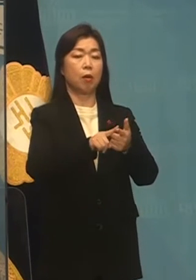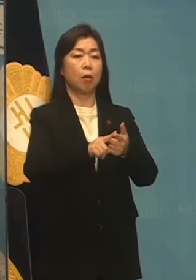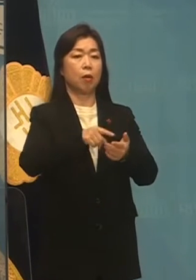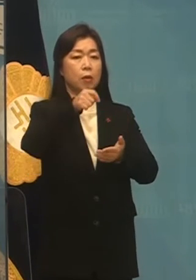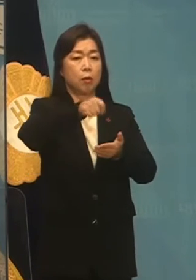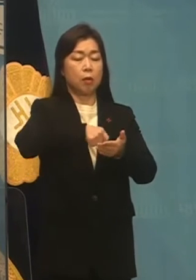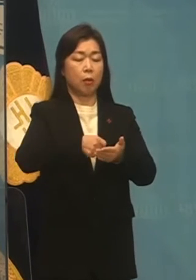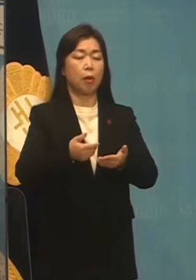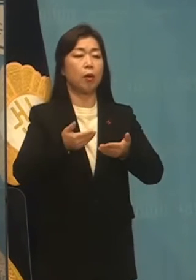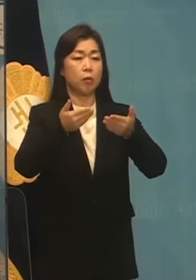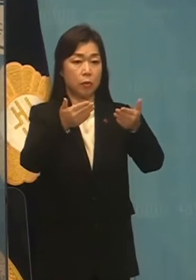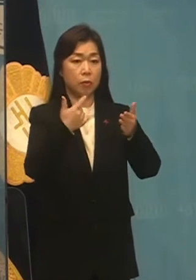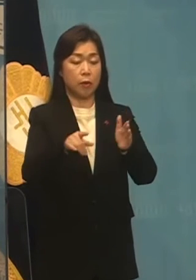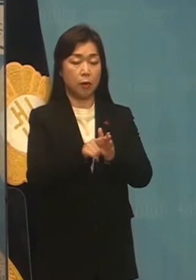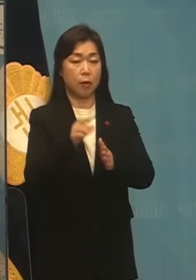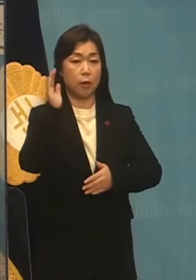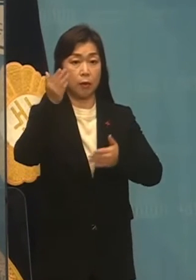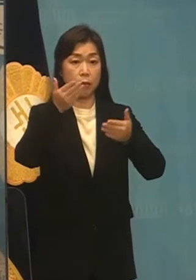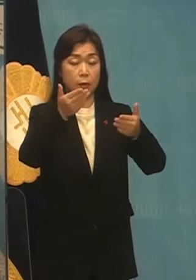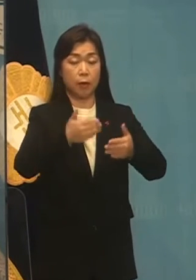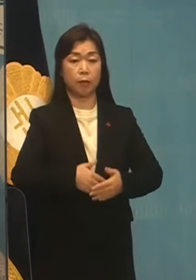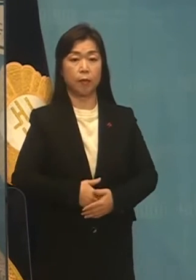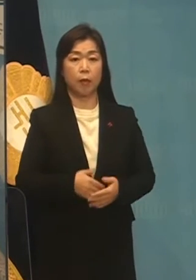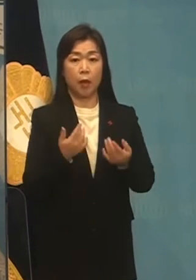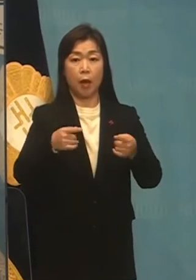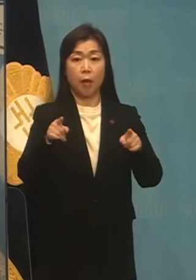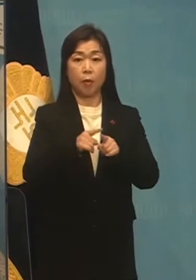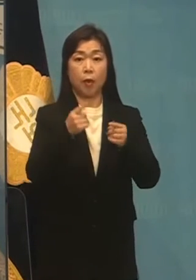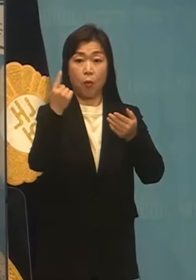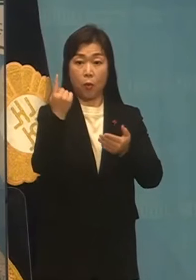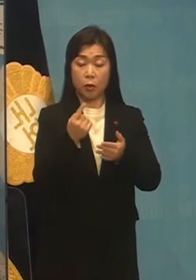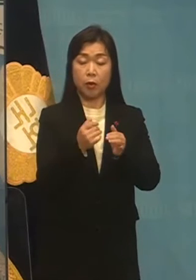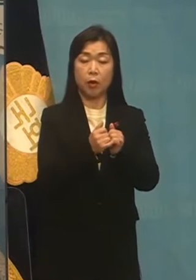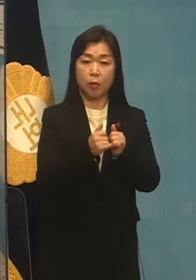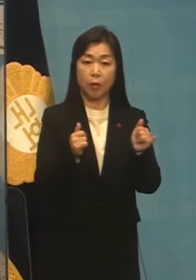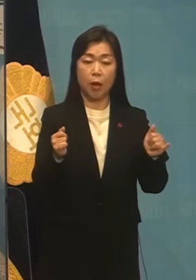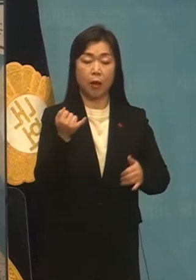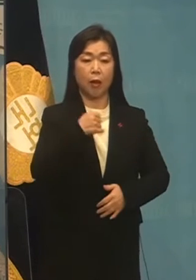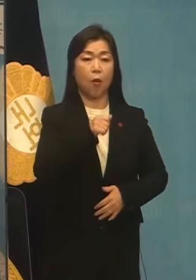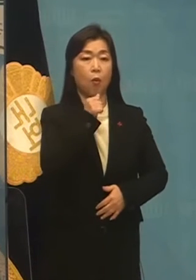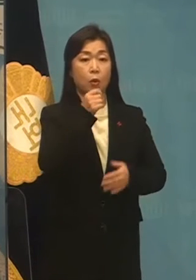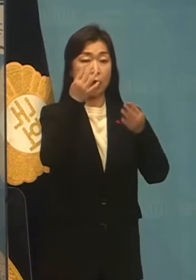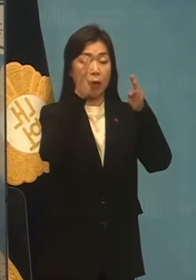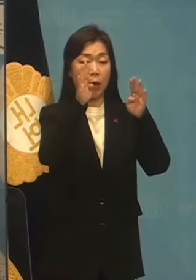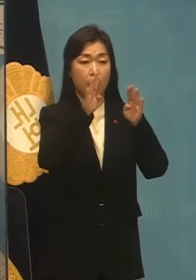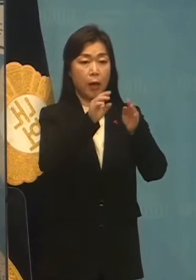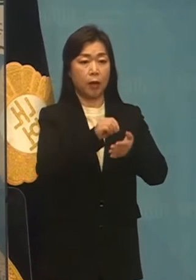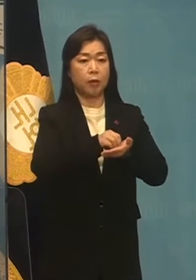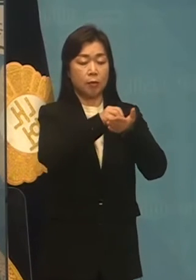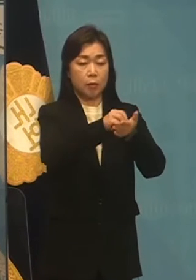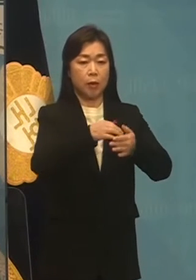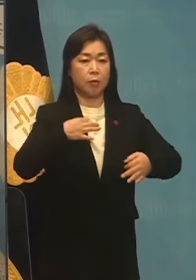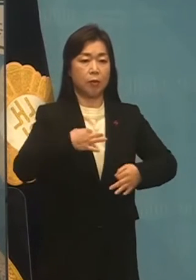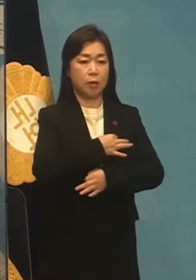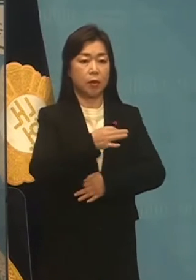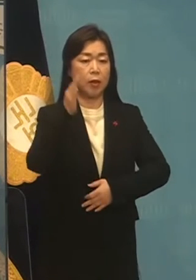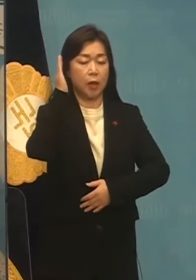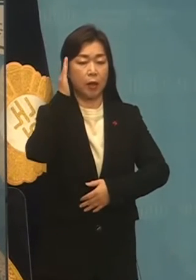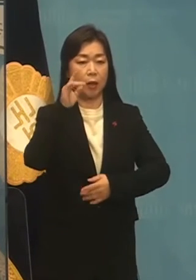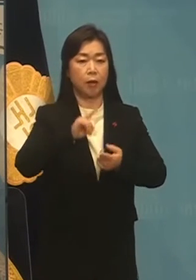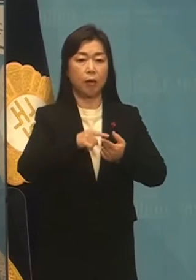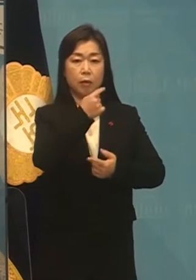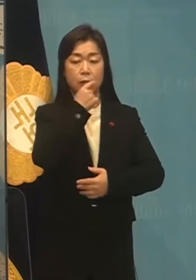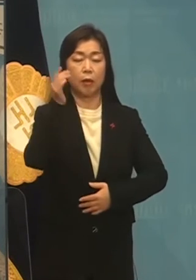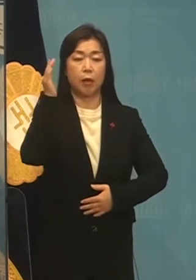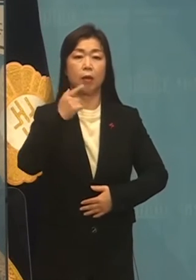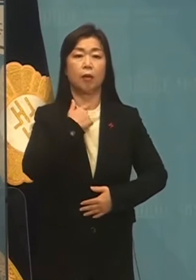하고자 이 자리에 섰습니다. 함께 오실 분은 이 딸 홍대 입시 비리에 진언을 해주셨던